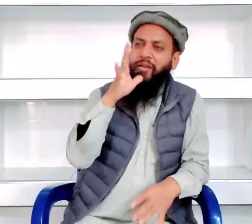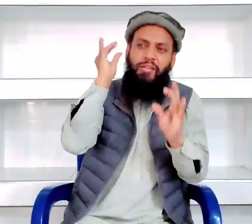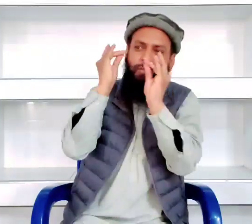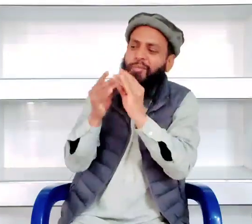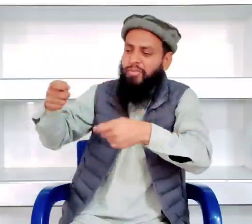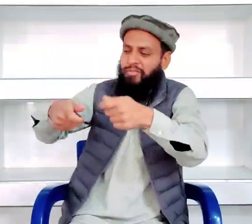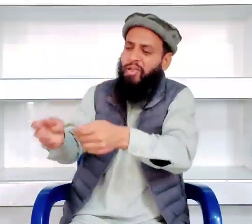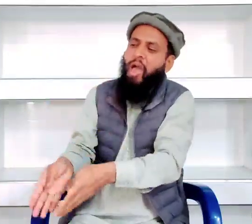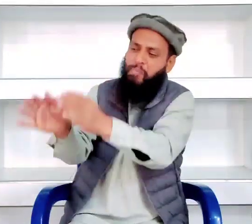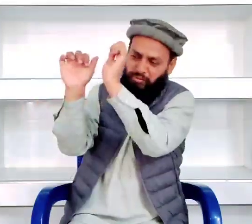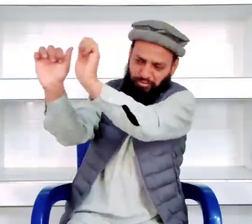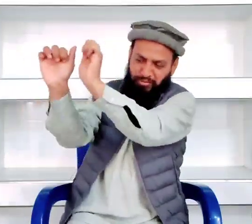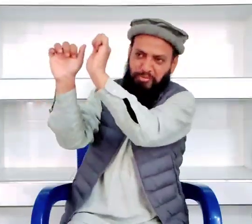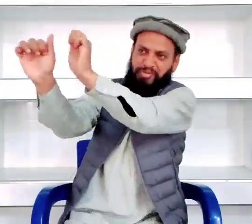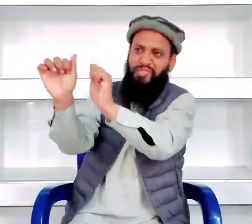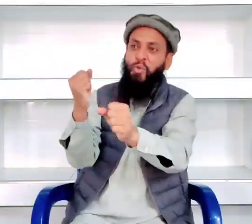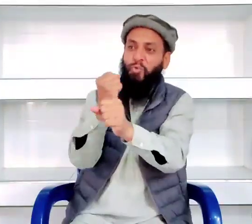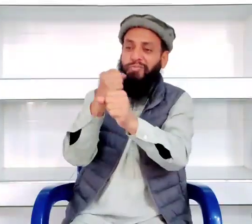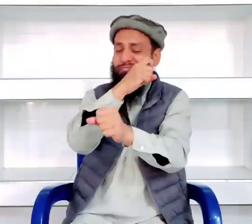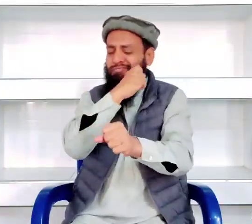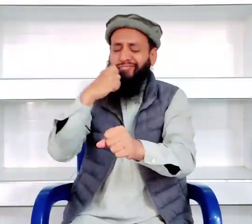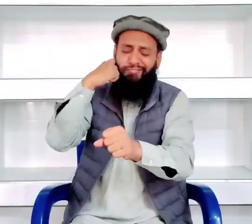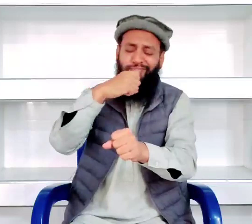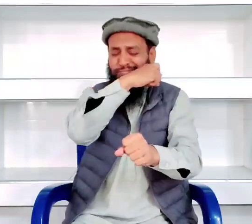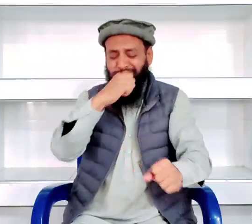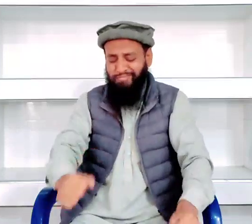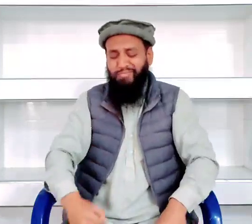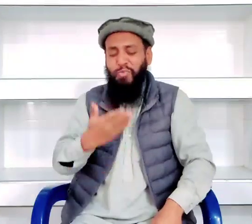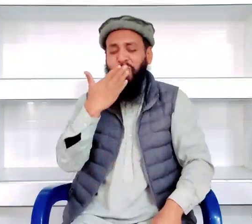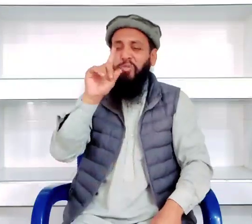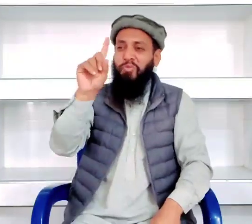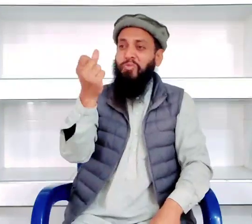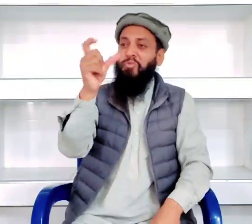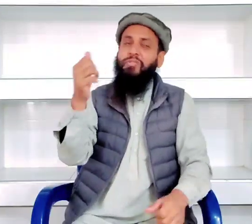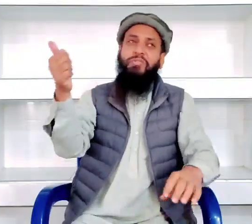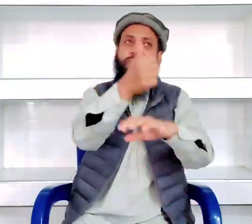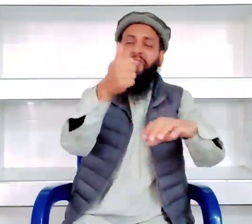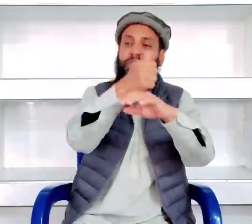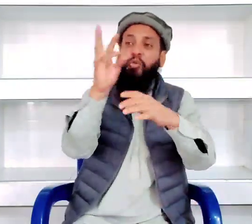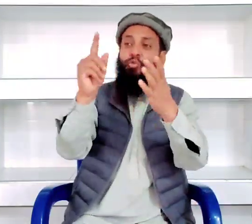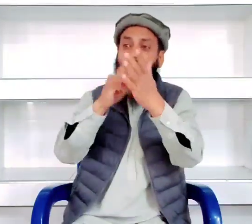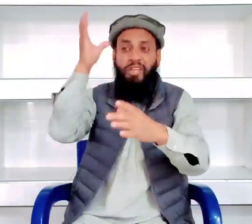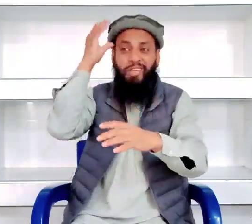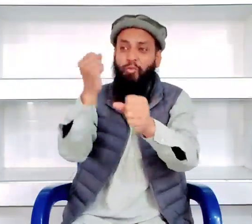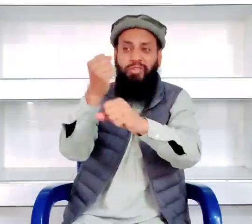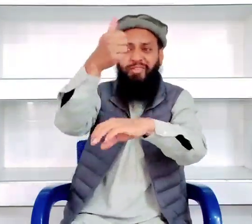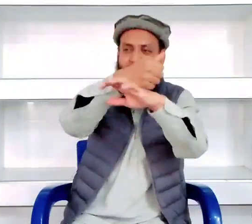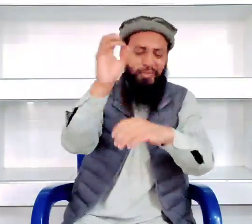ਦੀਨ ਕਾਇਮ ਹੈ ਦੀਨ ਚੱਲਦਾ ਪਿਆ ਲੋਕਾਂ ਨੂੰ ਮਸਾਇਲ ਦੀ ਸਮਝ ਆਉਂਦੀ ਹੈ ਤੇ ਸਿਰਫ ਇਹਨਾਂ ਲੋਕਾਂ ਦੀ ਮਿਹਨਤ ਦੀ ਵਜ੍ਹਾ ਤੋਂ ਜਿਹੜੀ ਮਸਾਜਿਦ ਤਾਮੀਰ ਕਰਦੇ ਨੇ ਮਸਾਜਿਦ ਚਲਾ ਰਹੇ ਨੇ ਔਰ